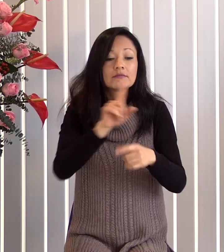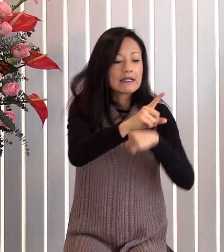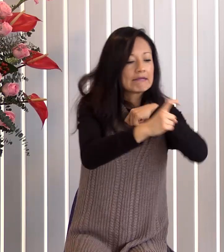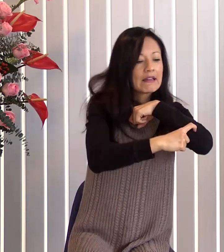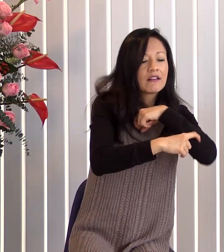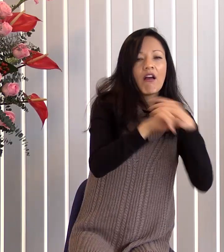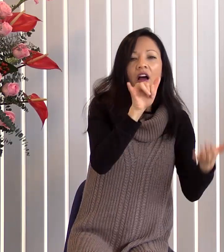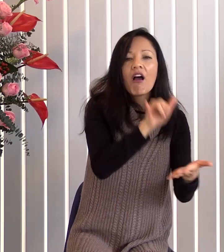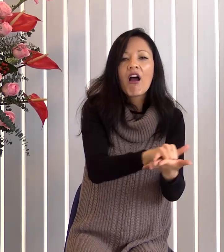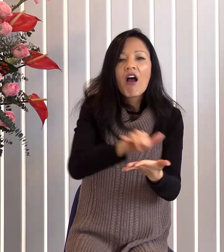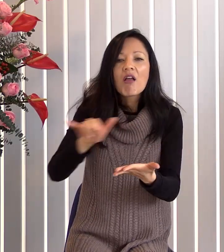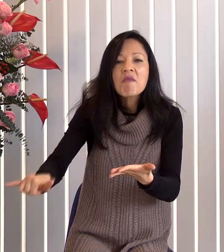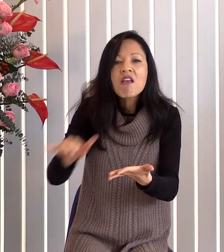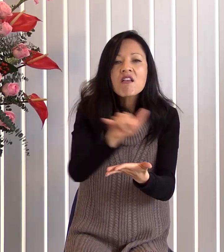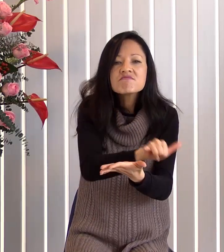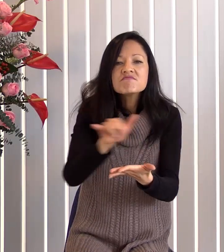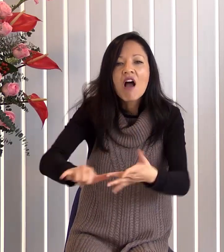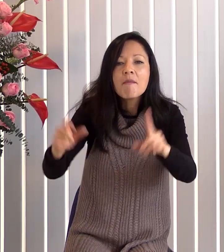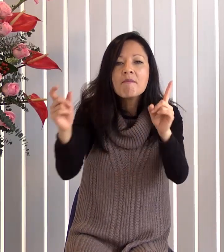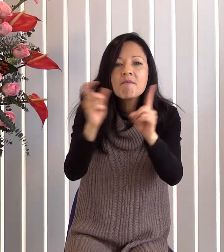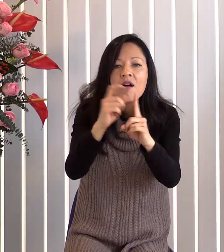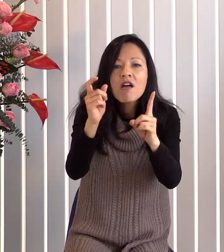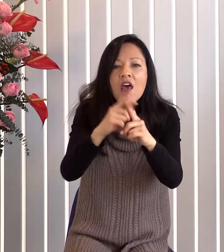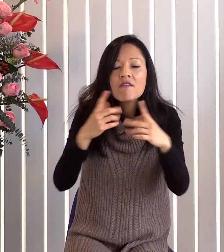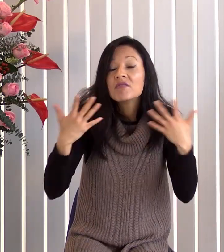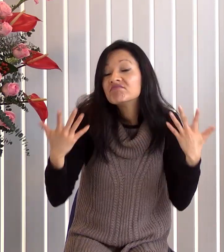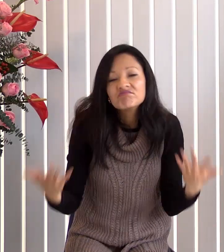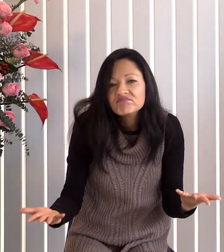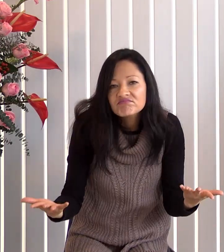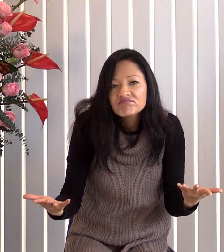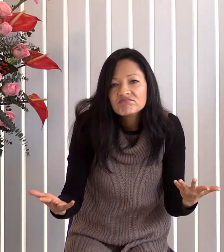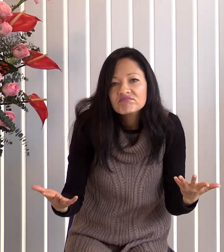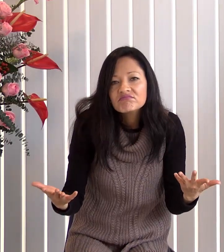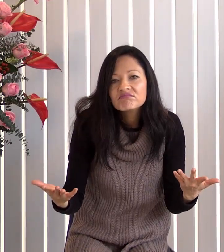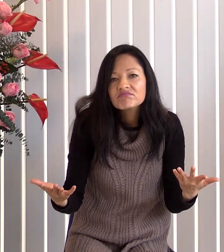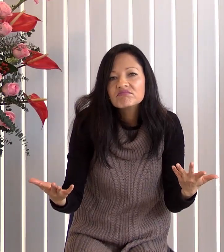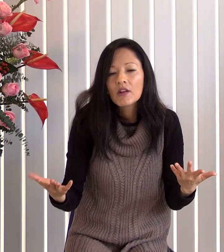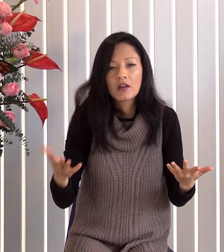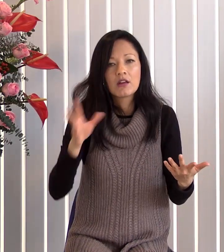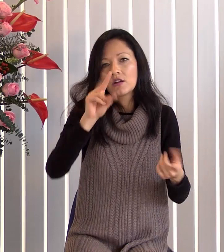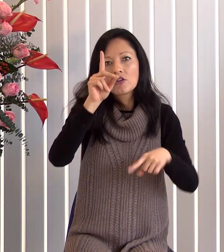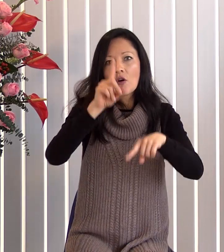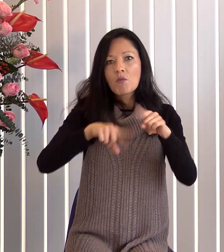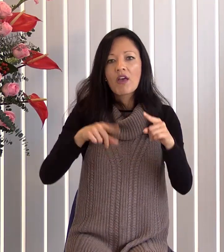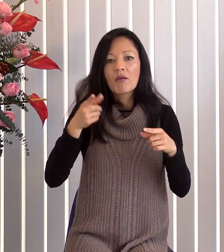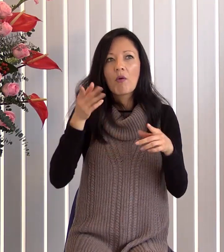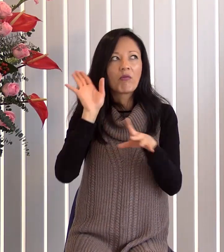la misma palabra. Viejo no se puede bajar por la oreja.